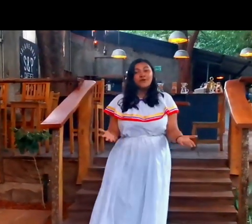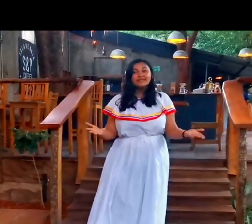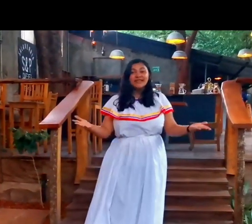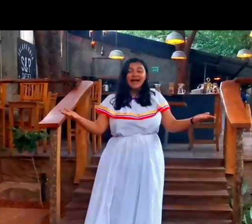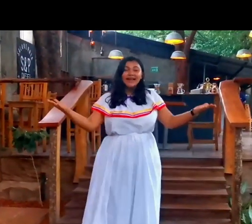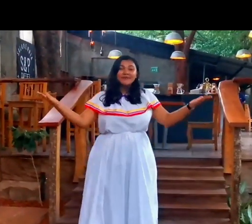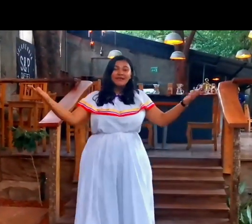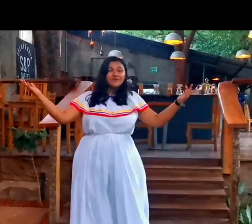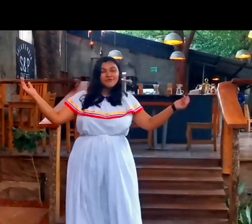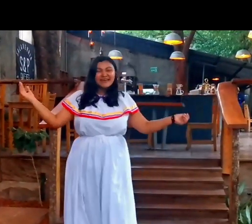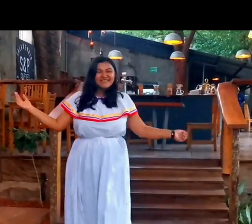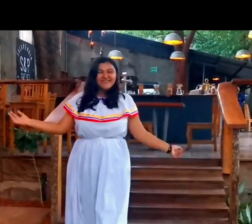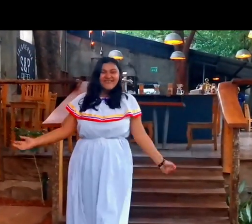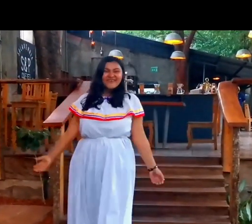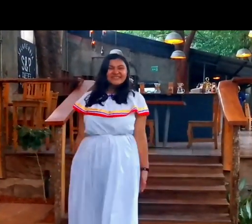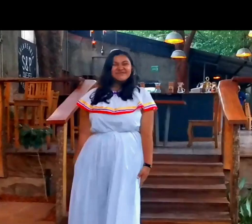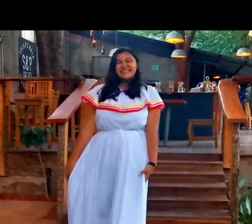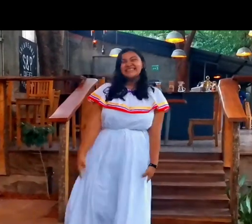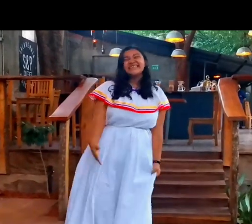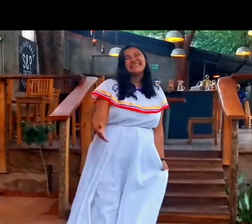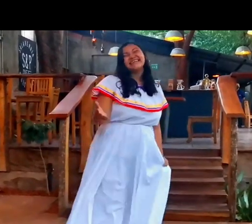el Salvador no hay dos,